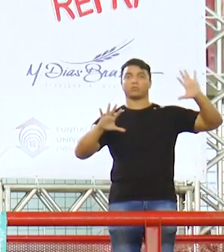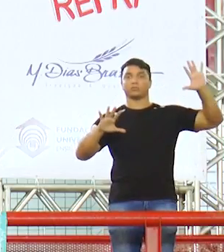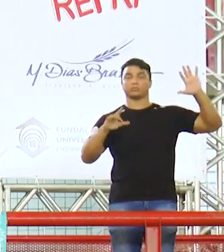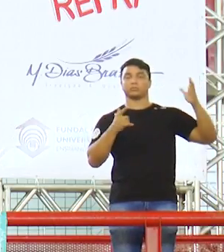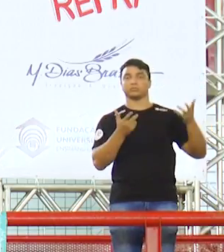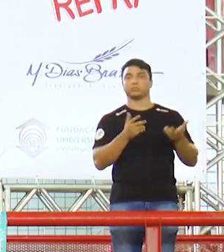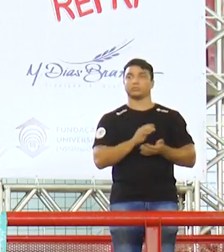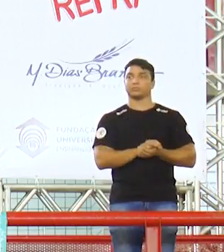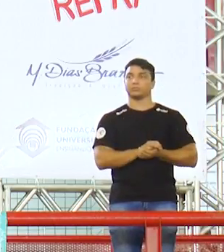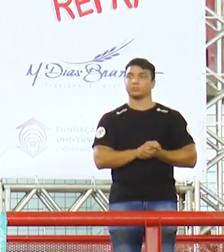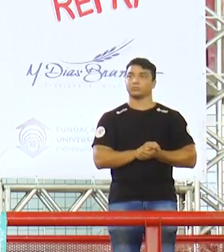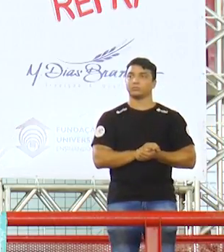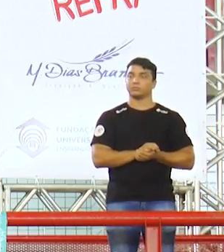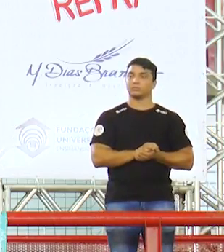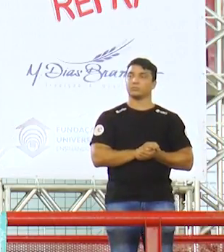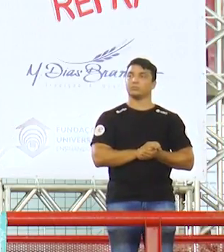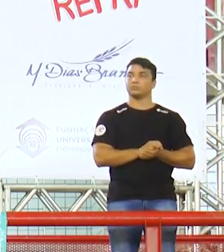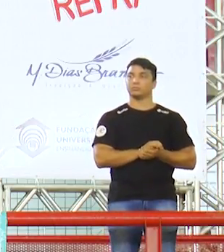linguagem.